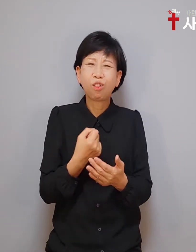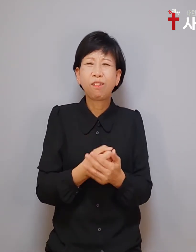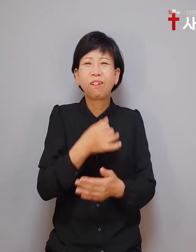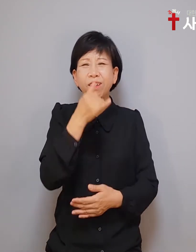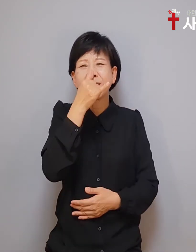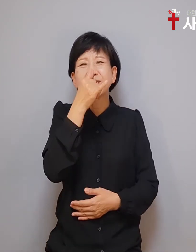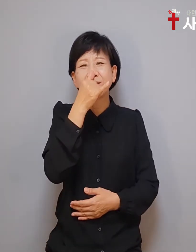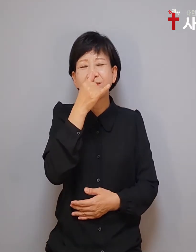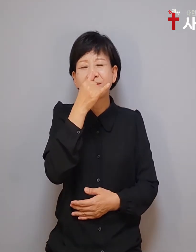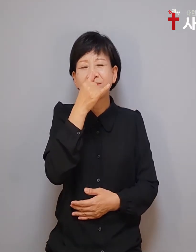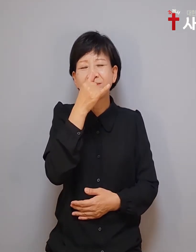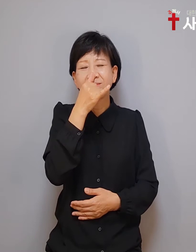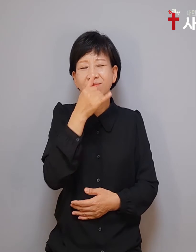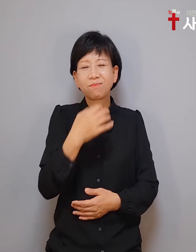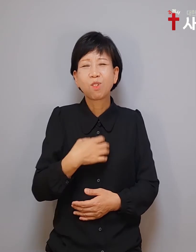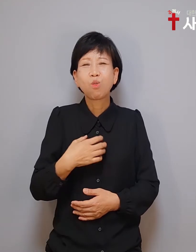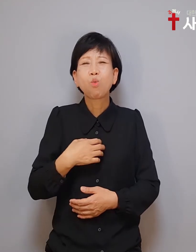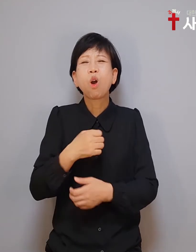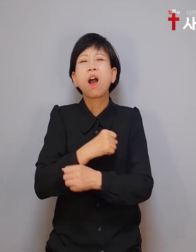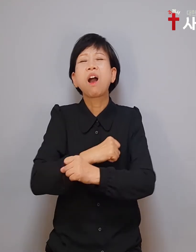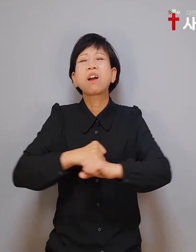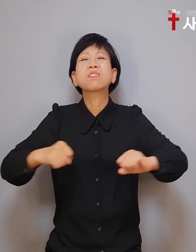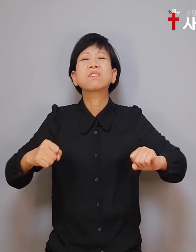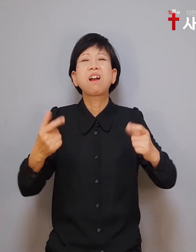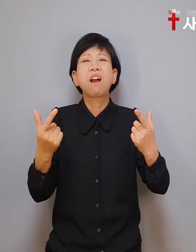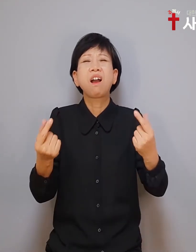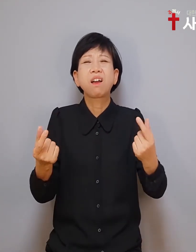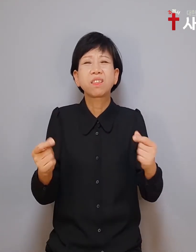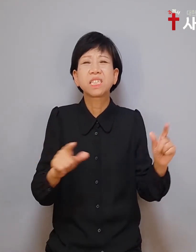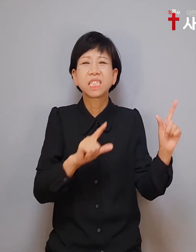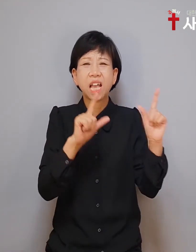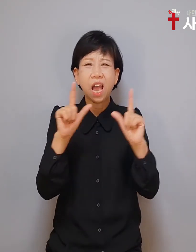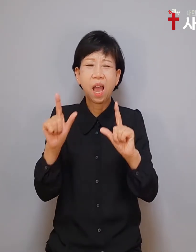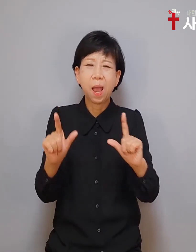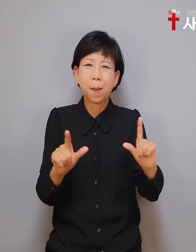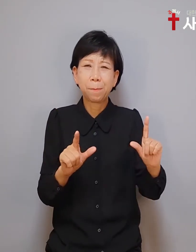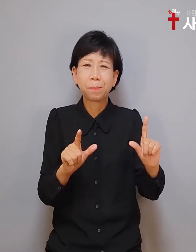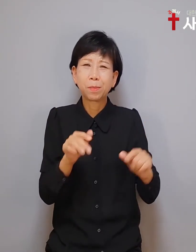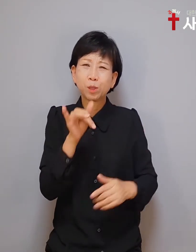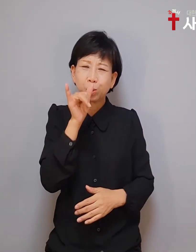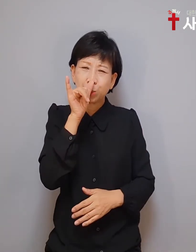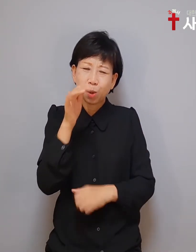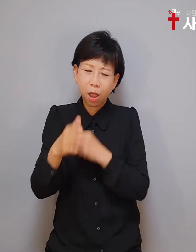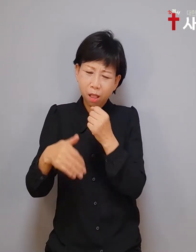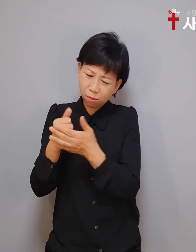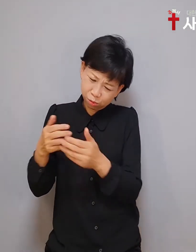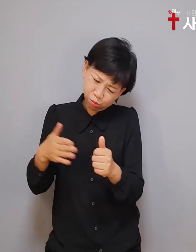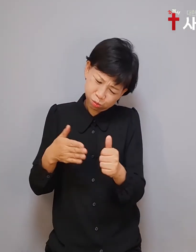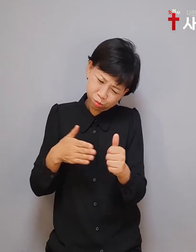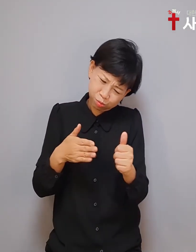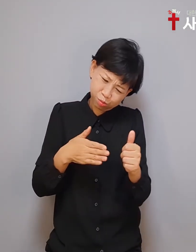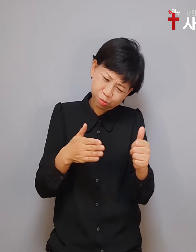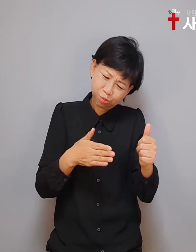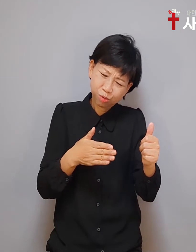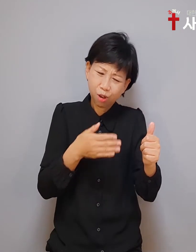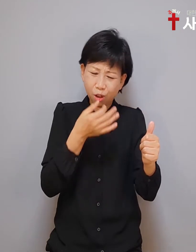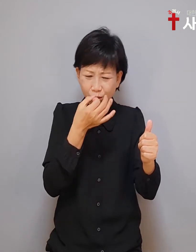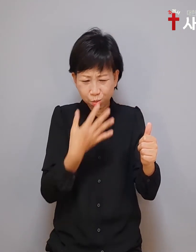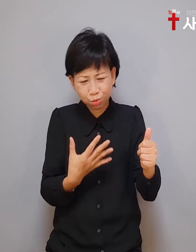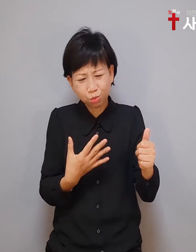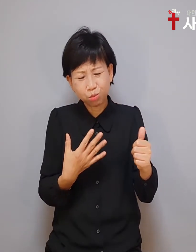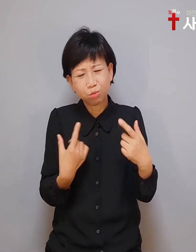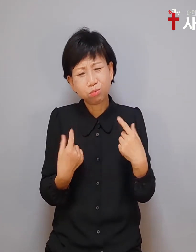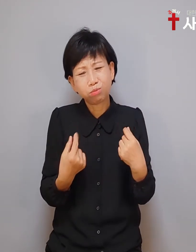있을 수 있어요. 광야가 도대체 어떤 곳인지 광야로 하나님이 내모셔서 여전히 힘들게 하는 거지요.